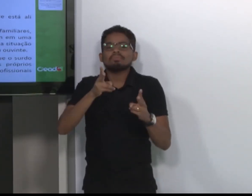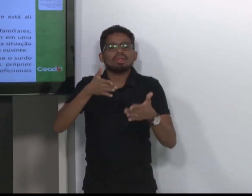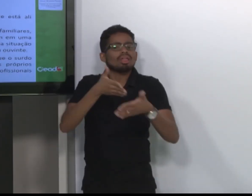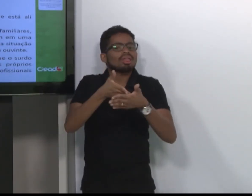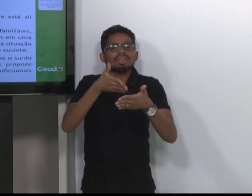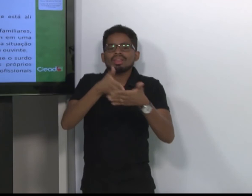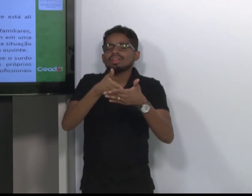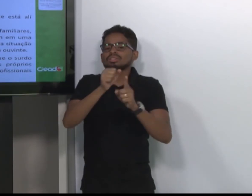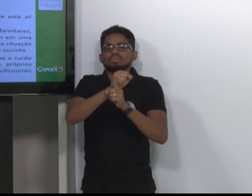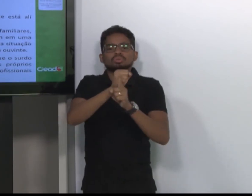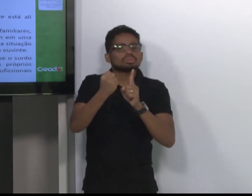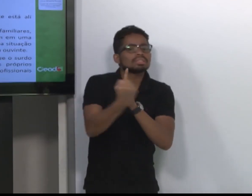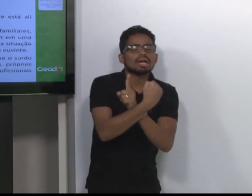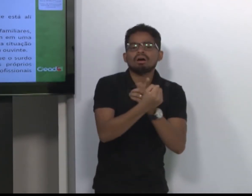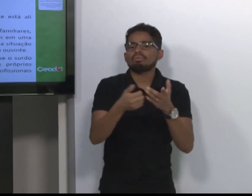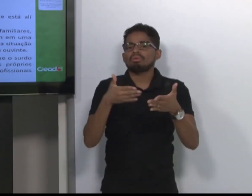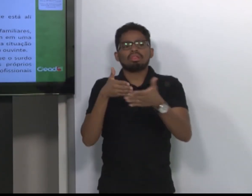do tradutor-intérprete para ajudá-lo.